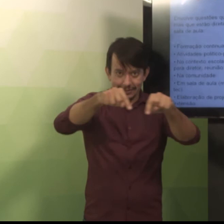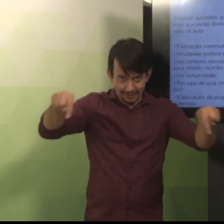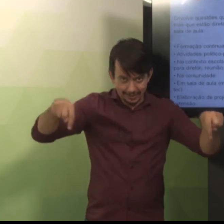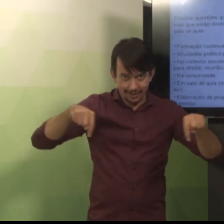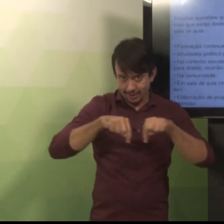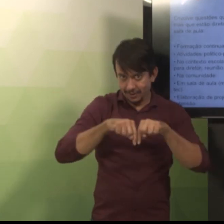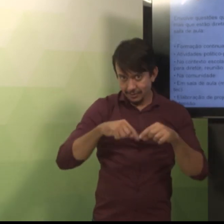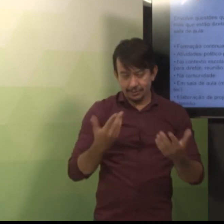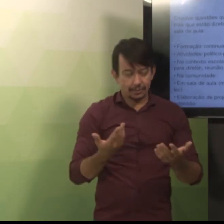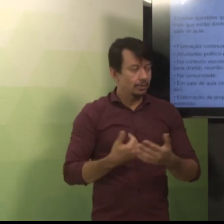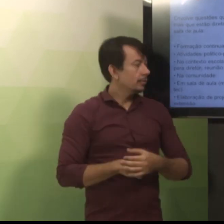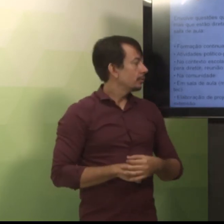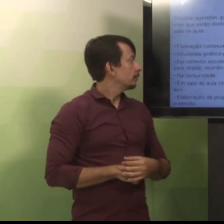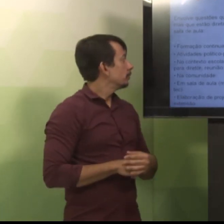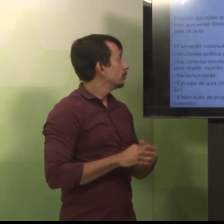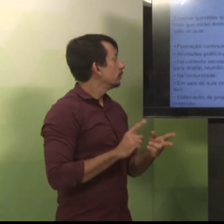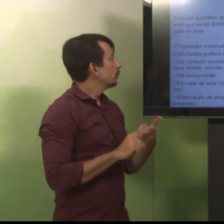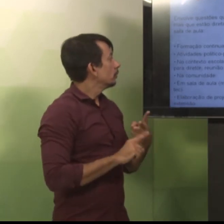importante para o ensino em sala de aula.